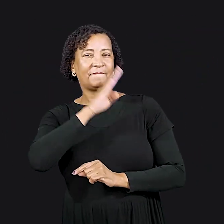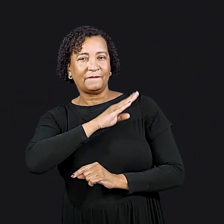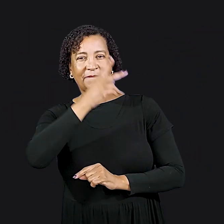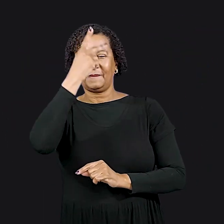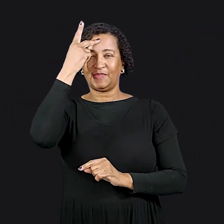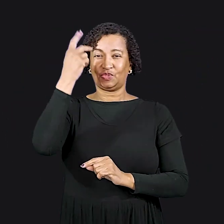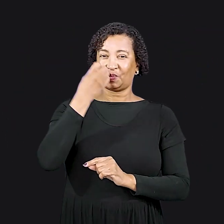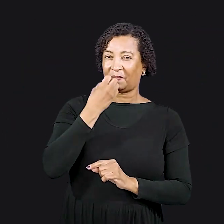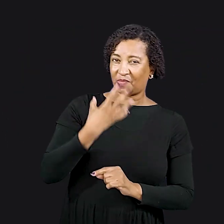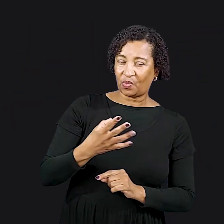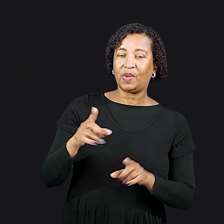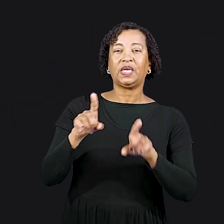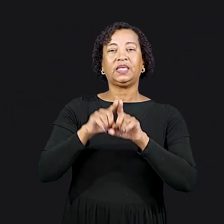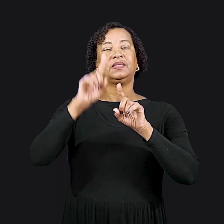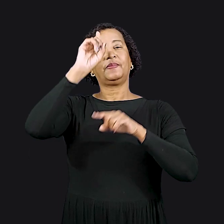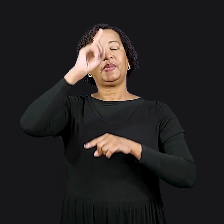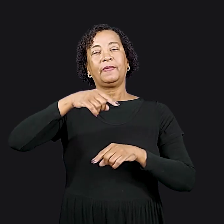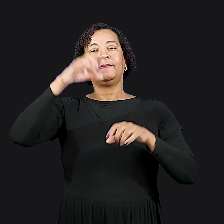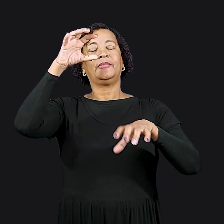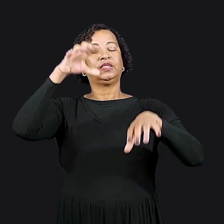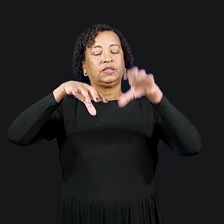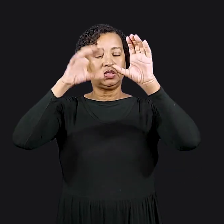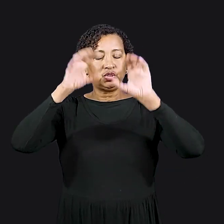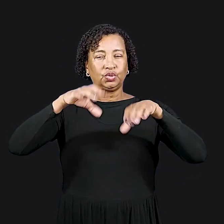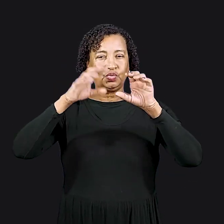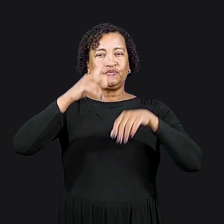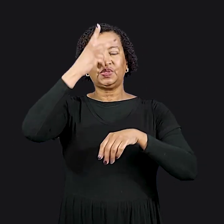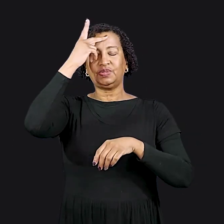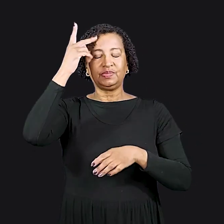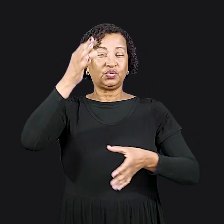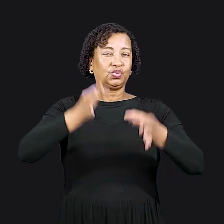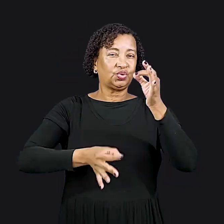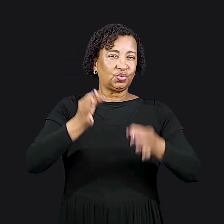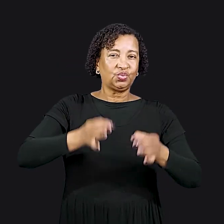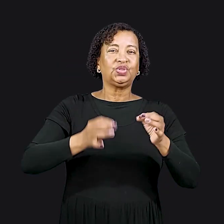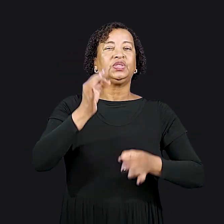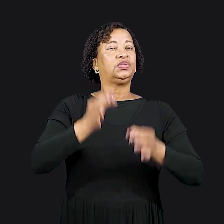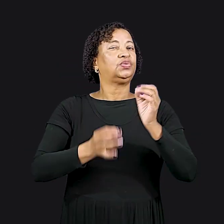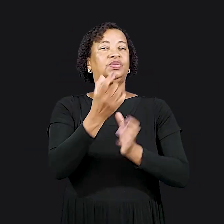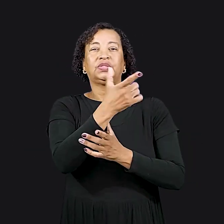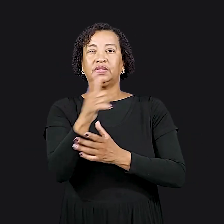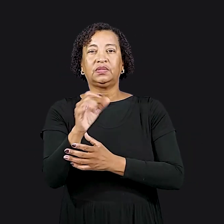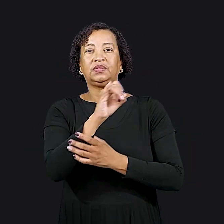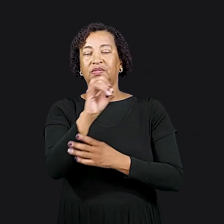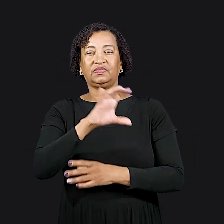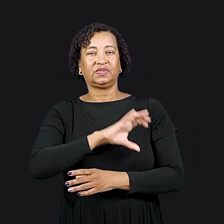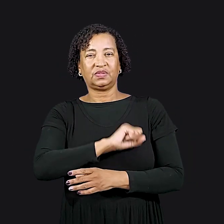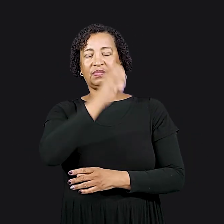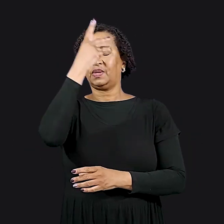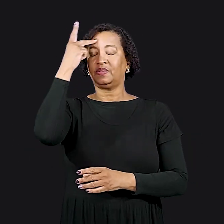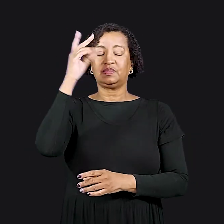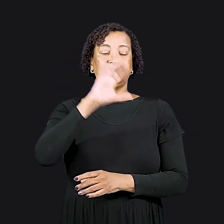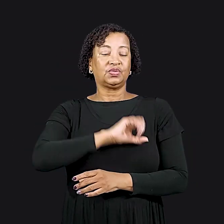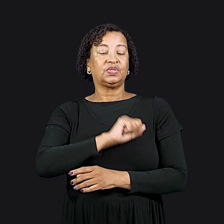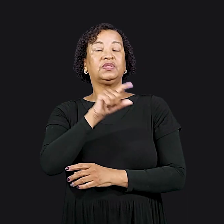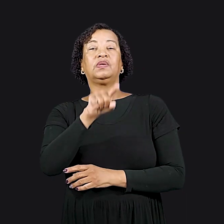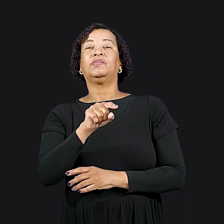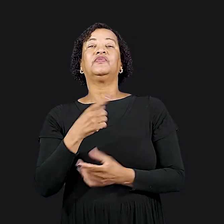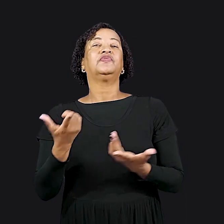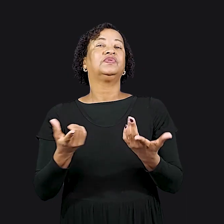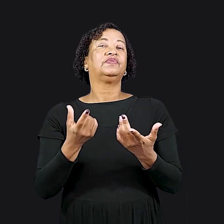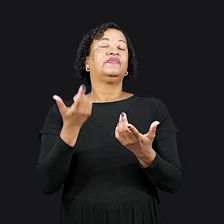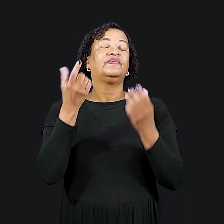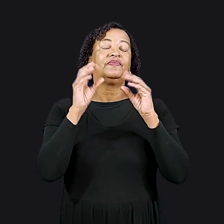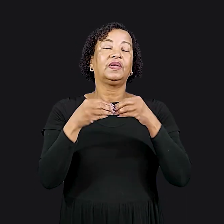e bons, e derrama chuva sobre justos e injustos. Se vocês amarem aqueles que os amam, que